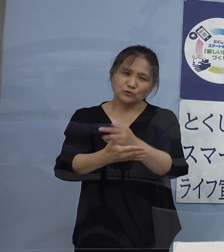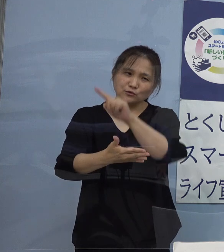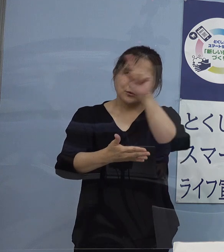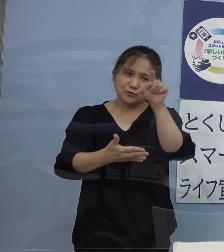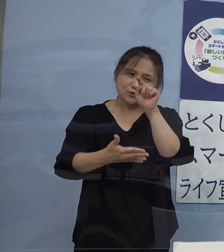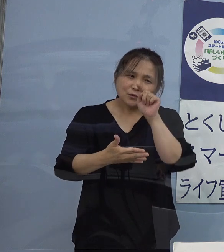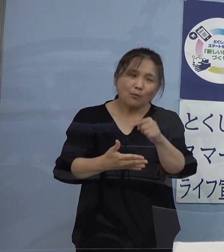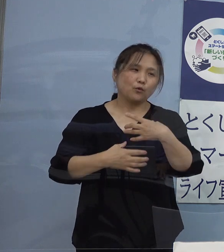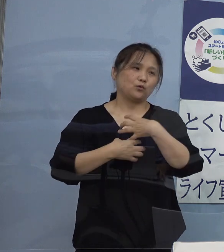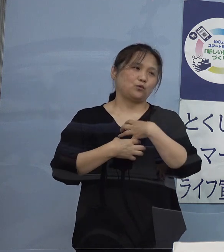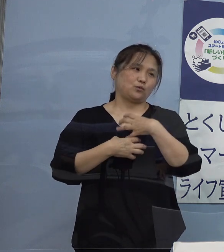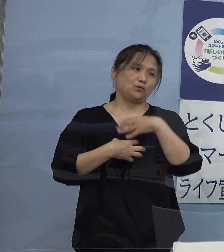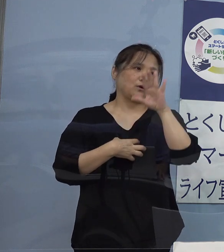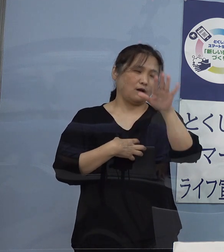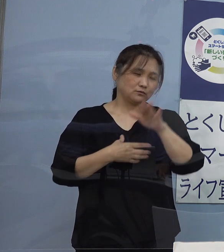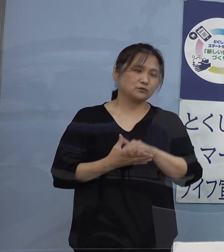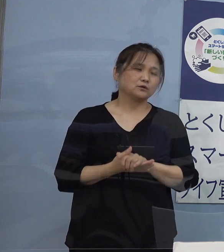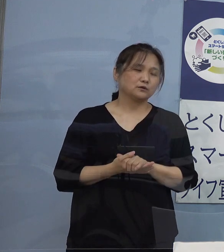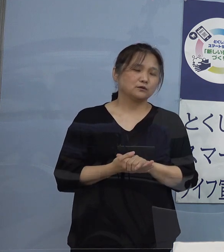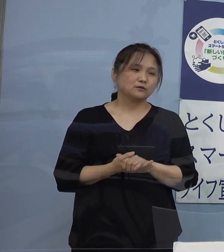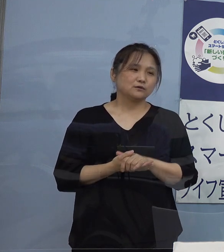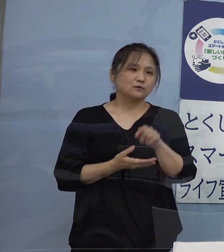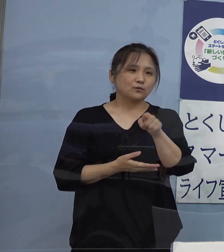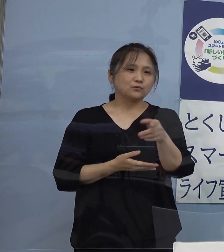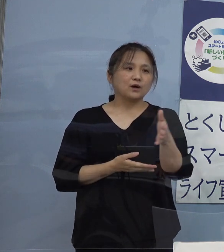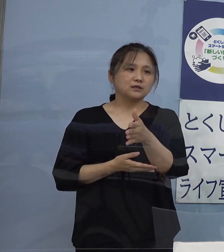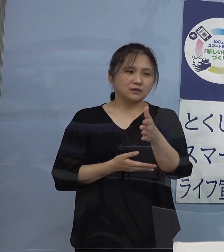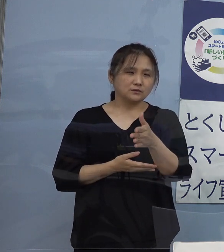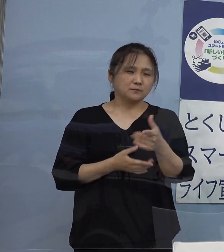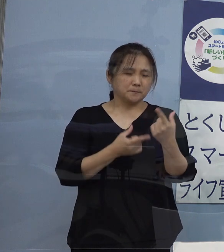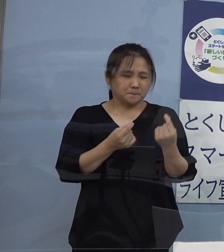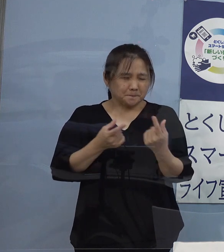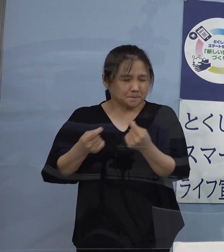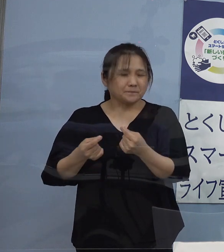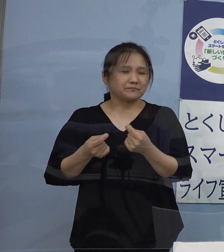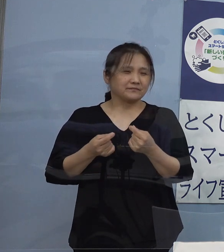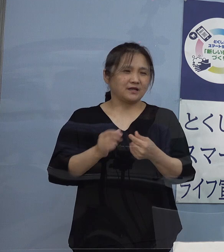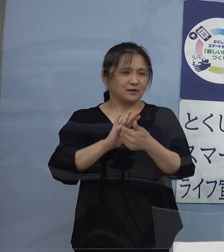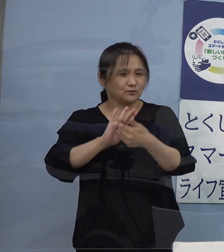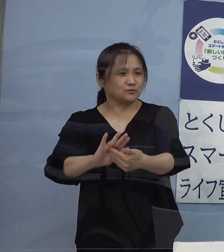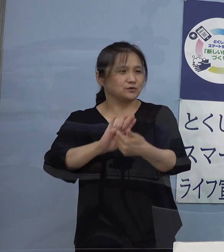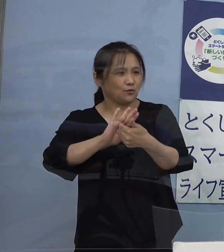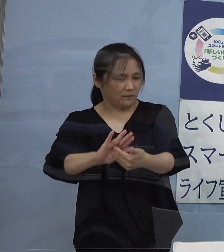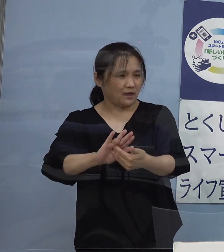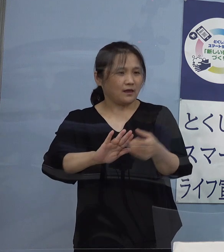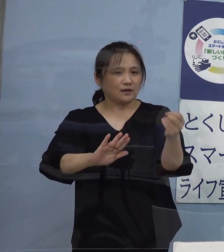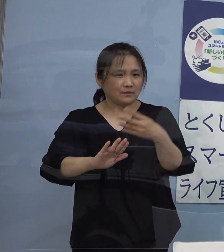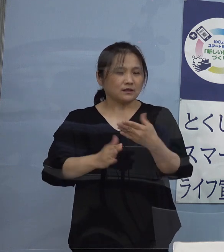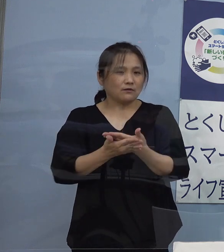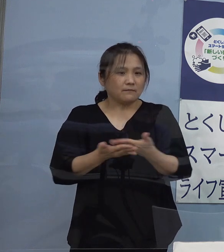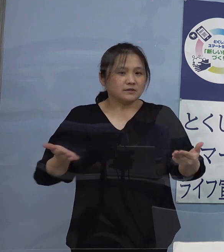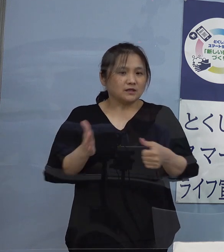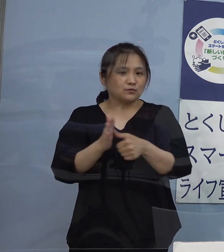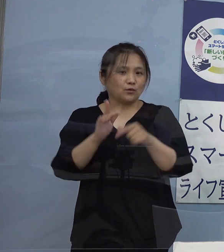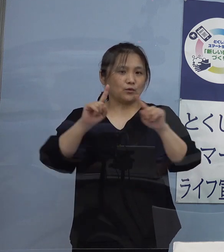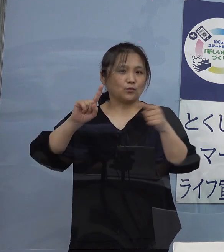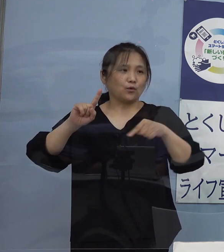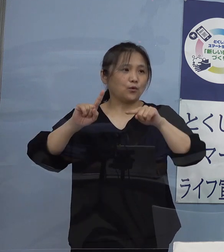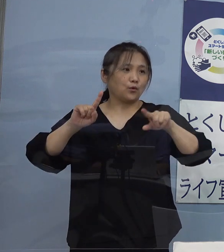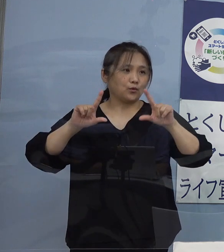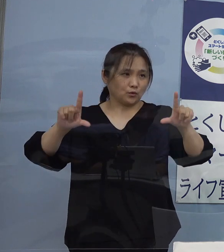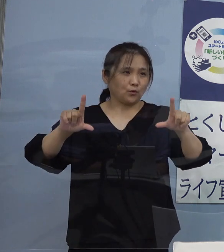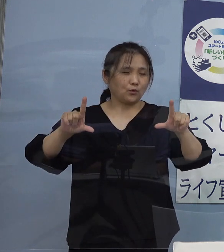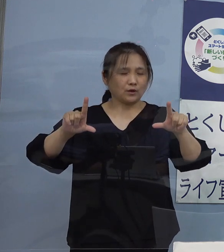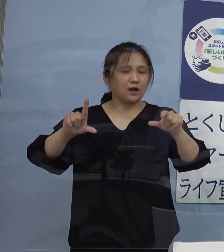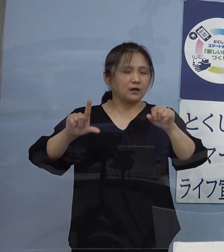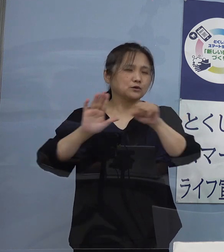ということでありますので、やはりこうした点については徹底的に封じ込めを図る、あるいは店名の公表といったものが非常に有